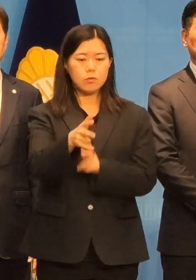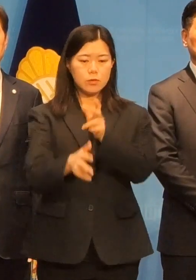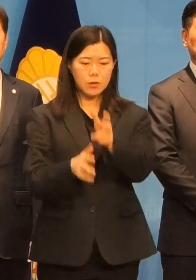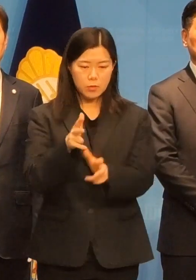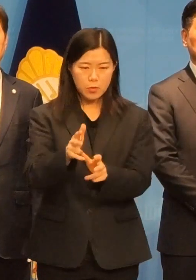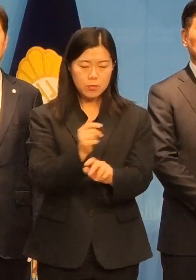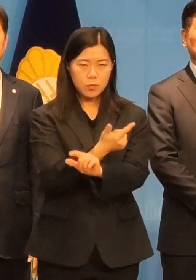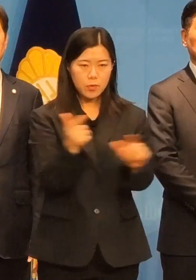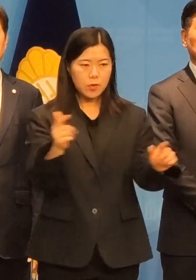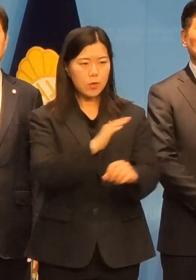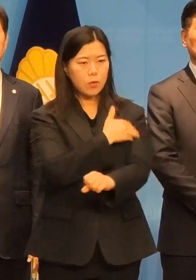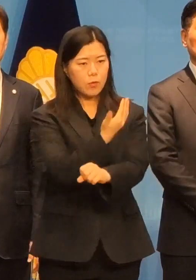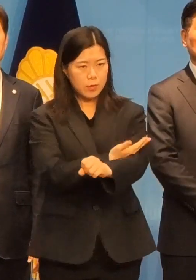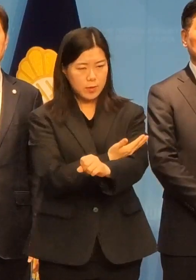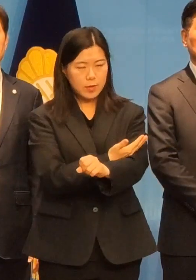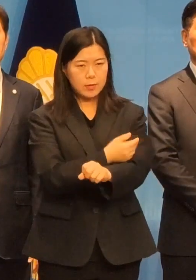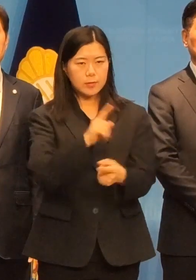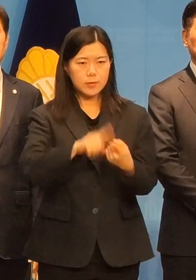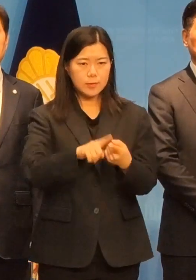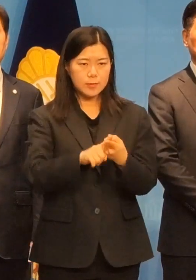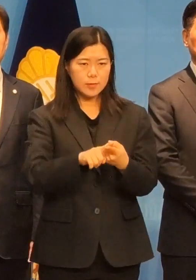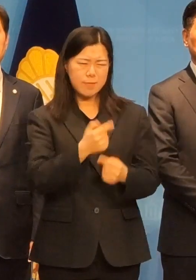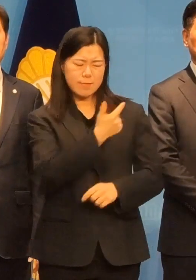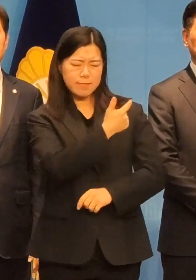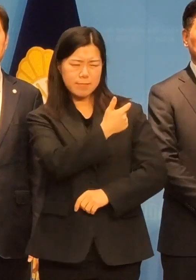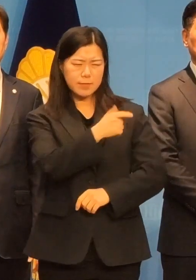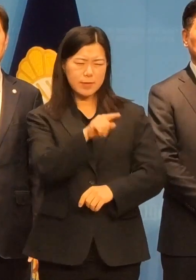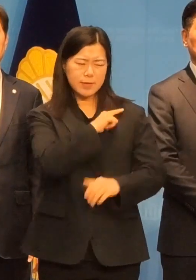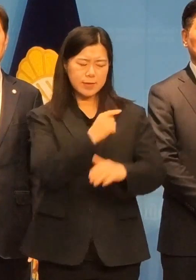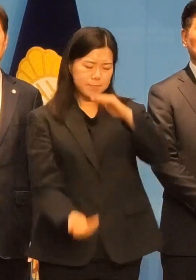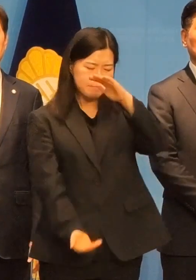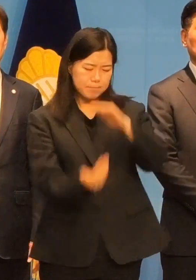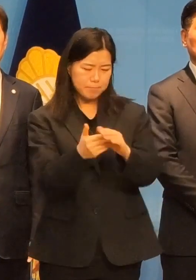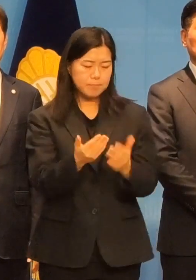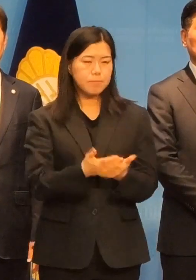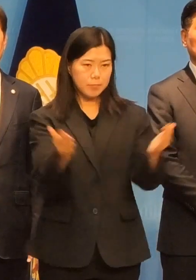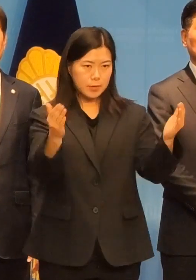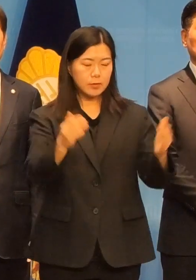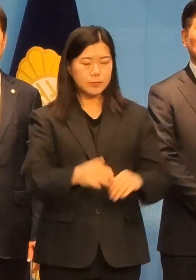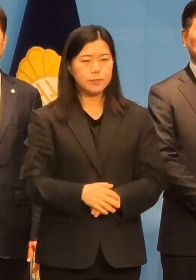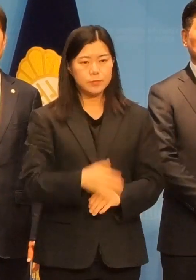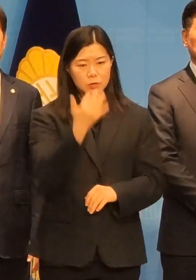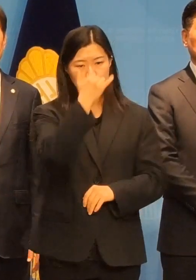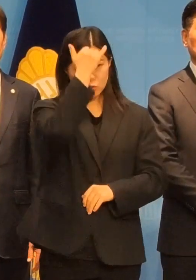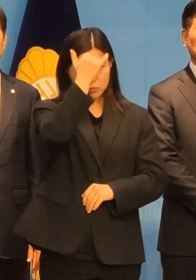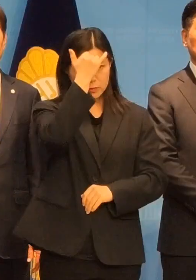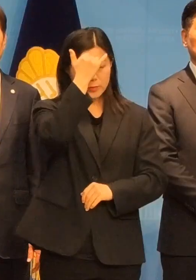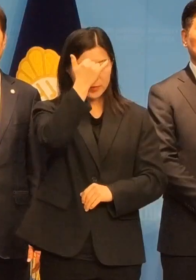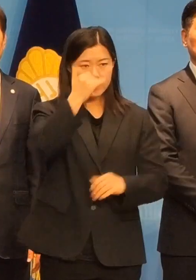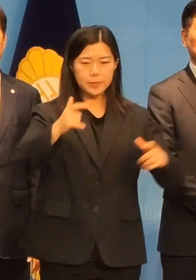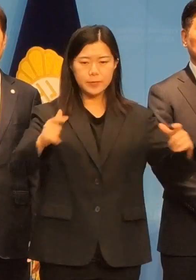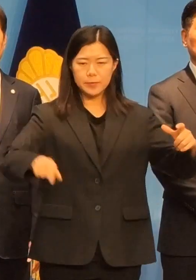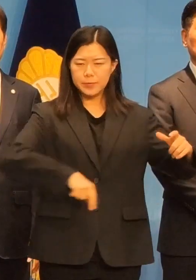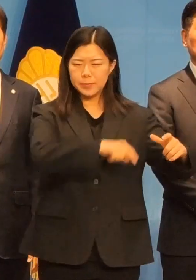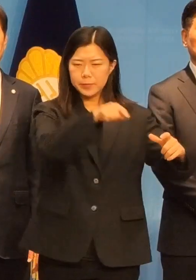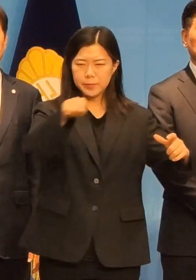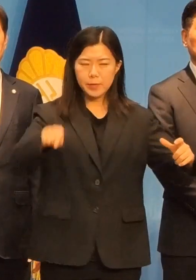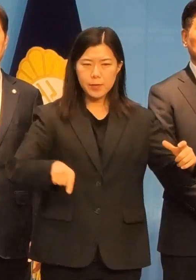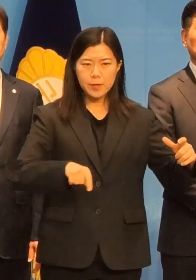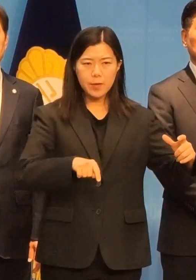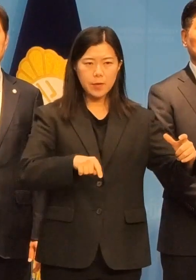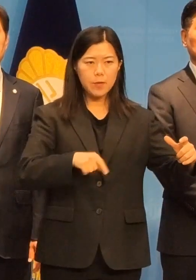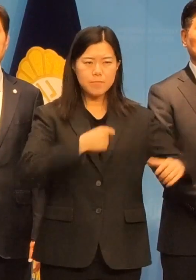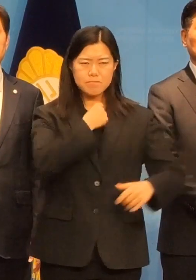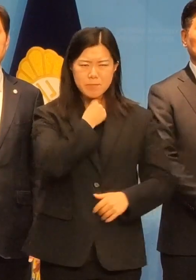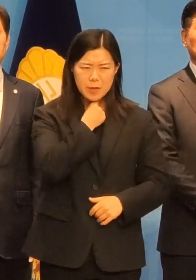권한들 등등이 부여될 것입니다. 이제 충청의 목소리가 더 크게